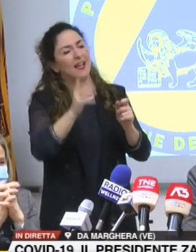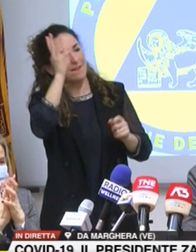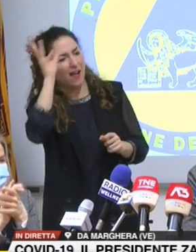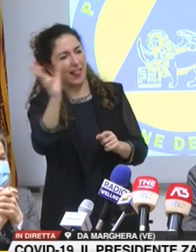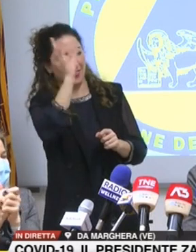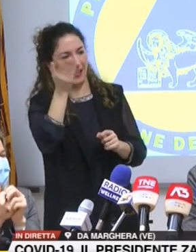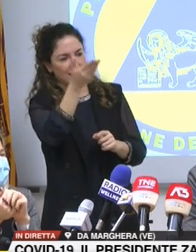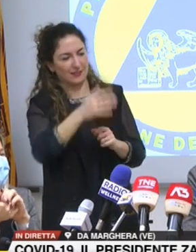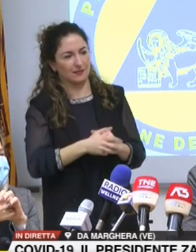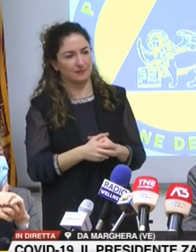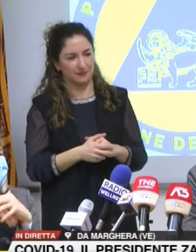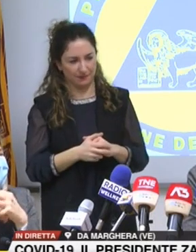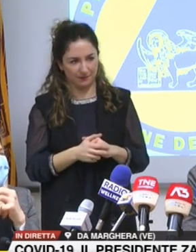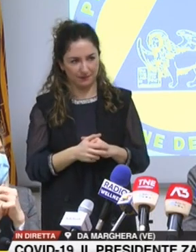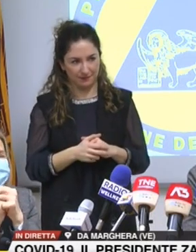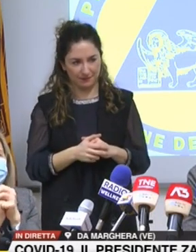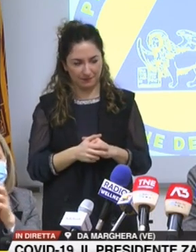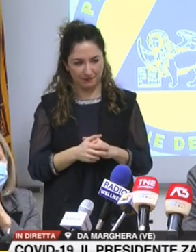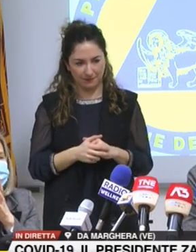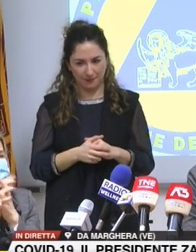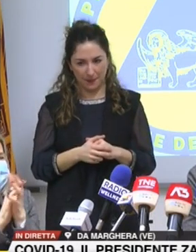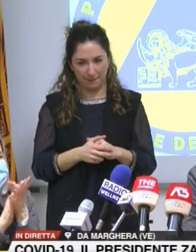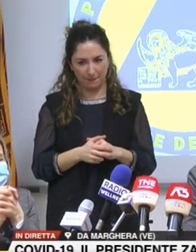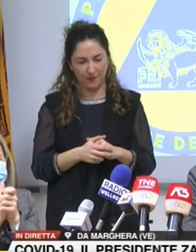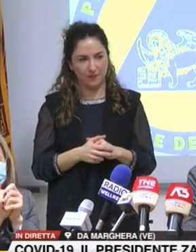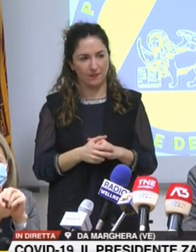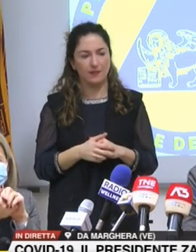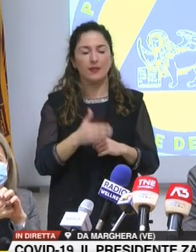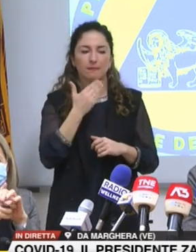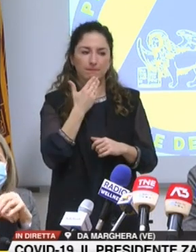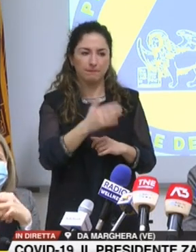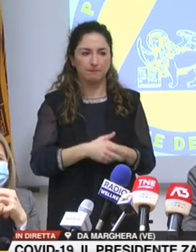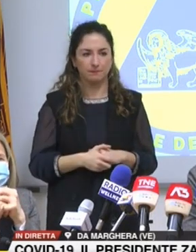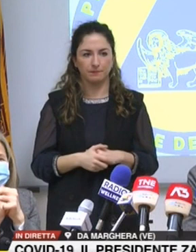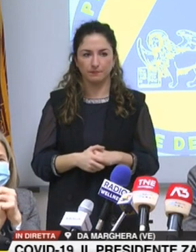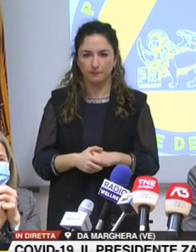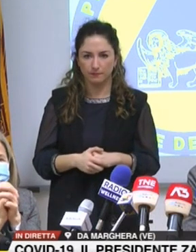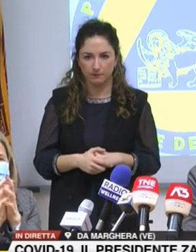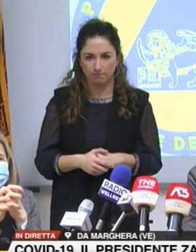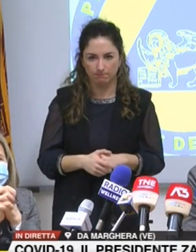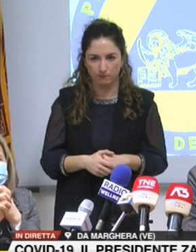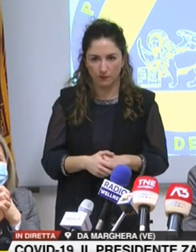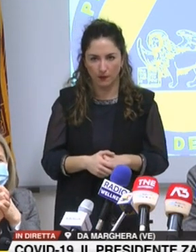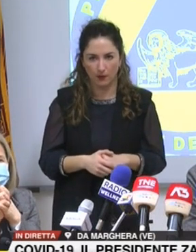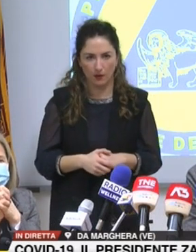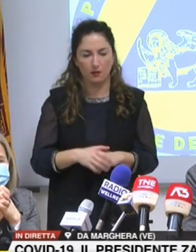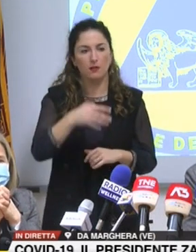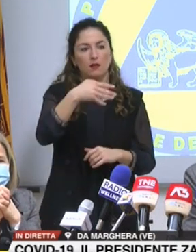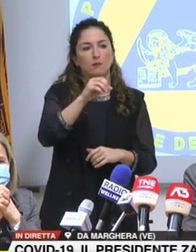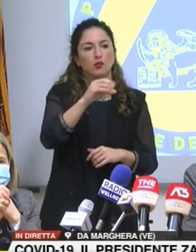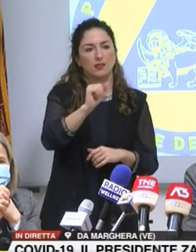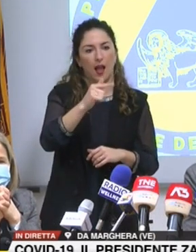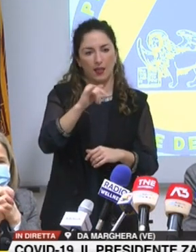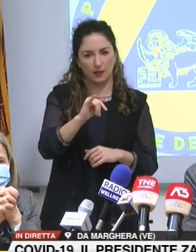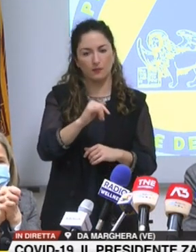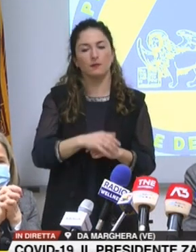per reagire a questo grigiore, non so. Grazie. Prego. Si era prenotata Moscati,